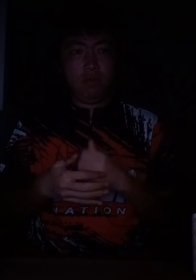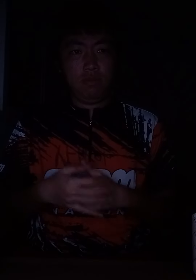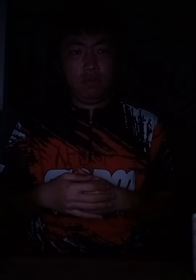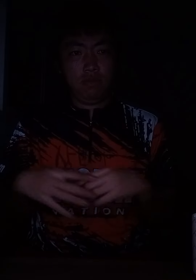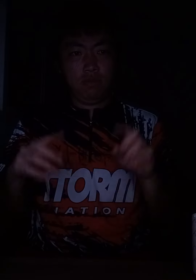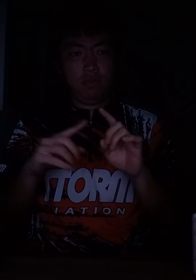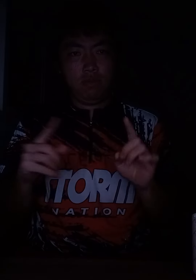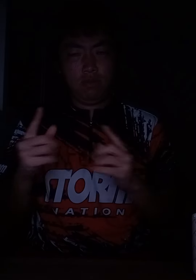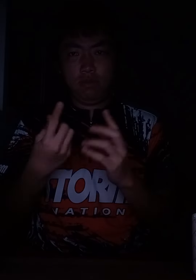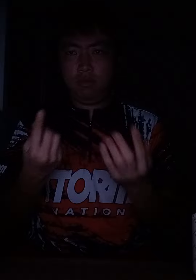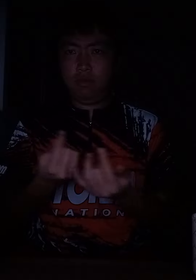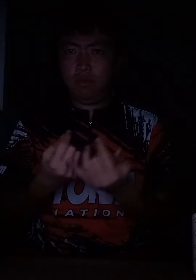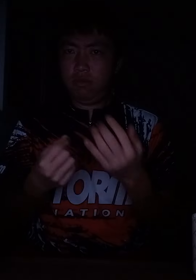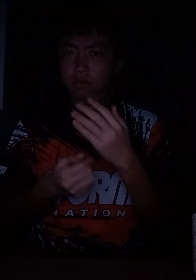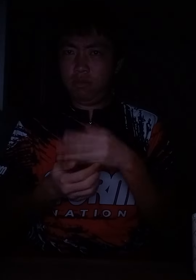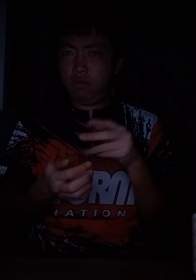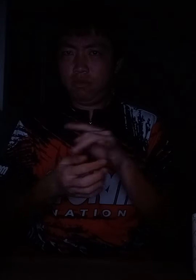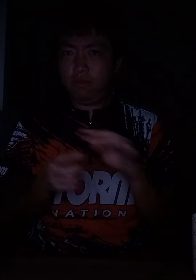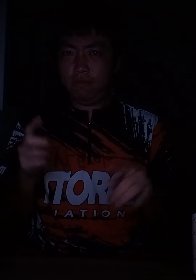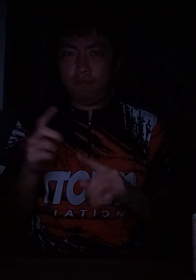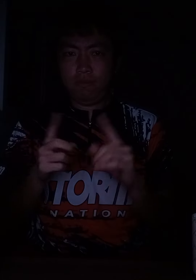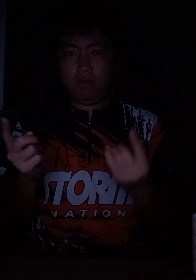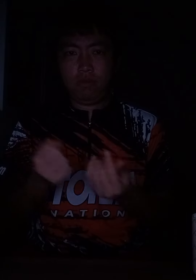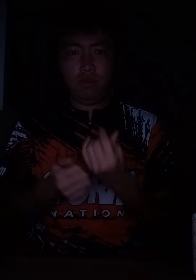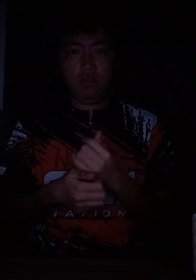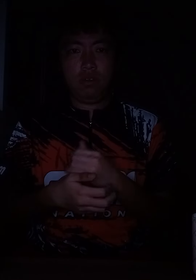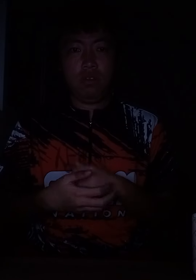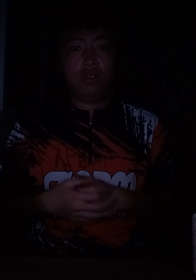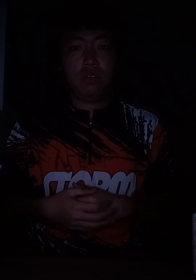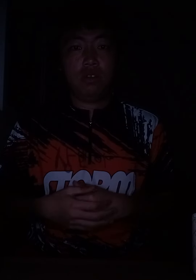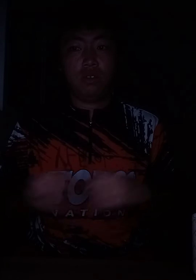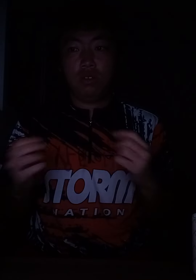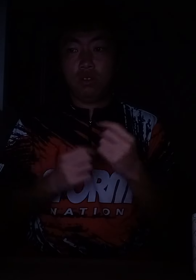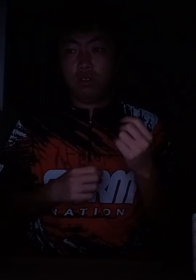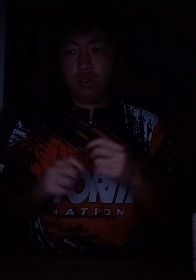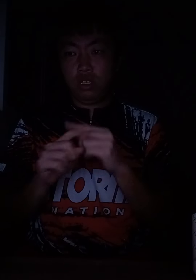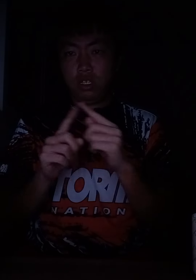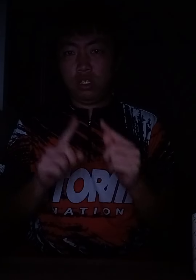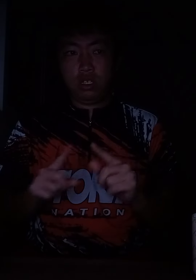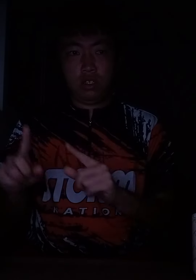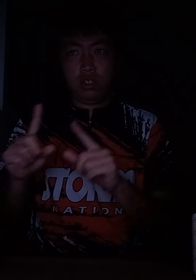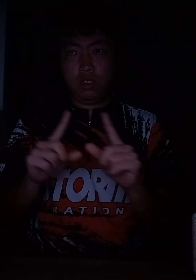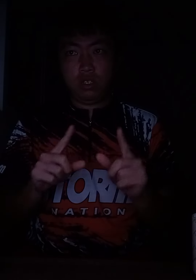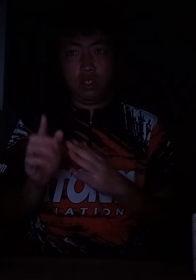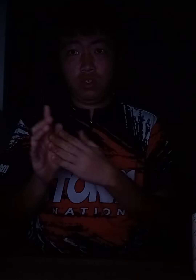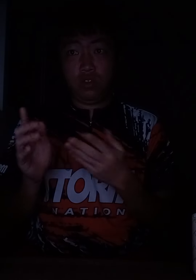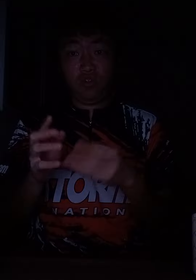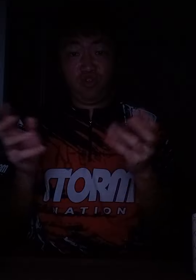추산 85억 원의 재산 피해가 났습니다. 생산 설비와 보일러 완제품을 포함해 축구장 7배